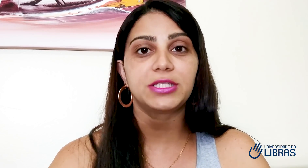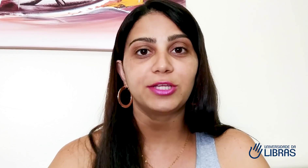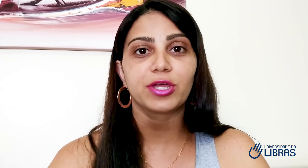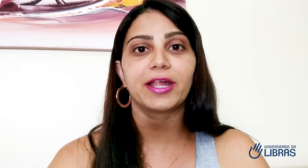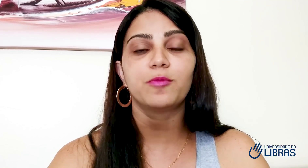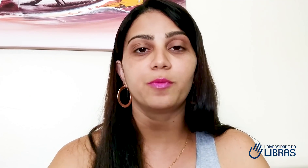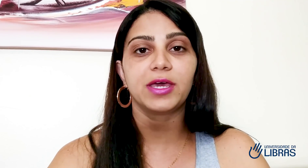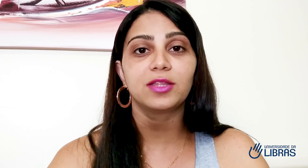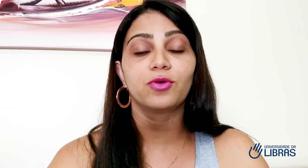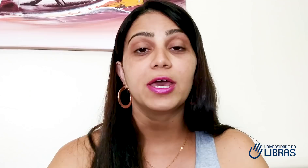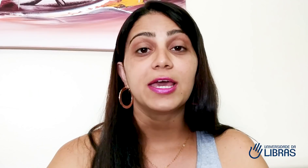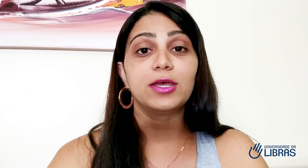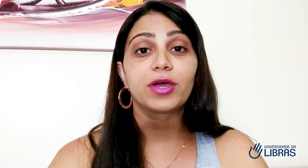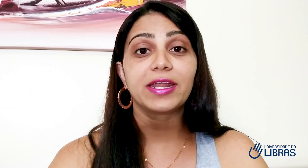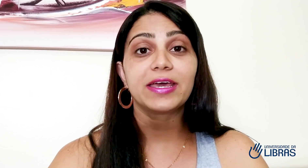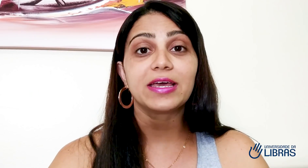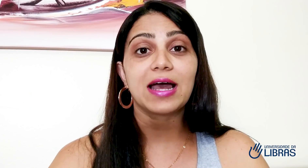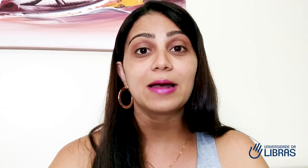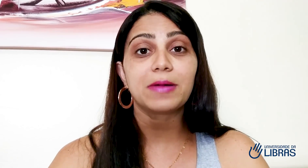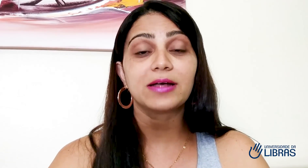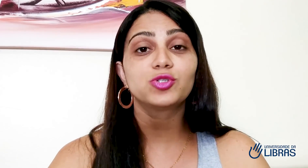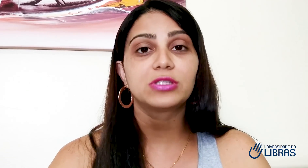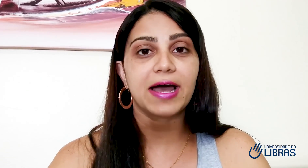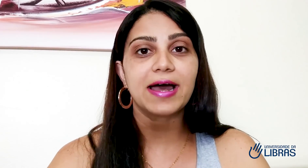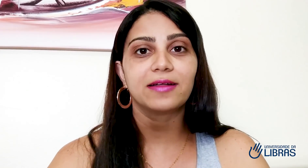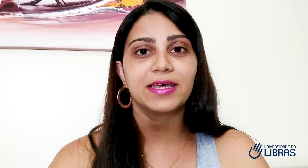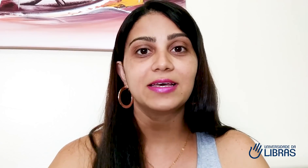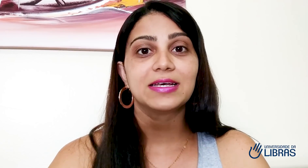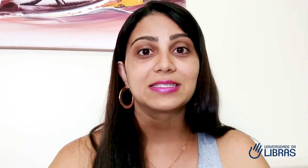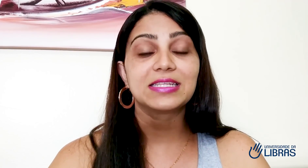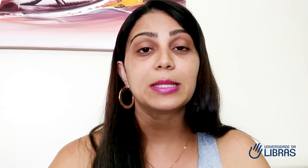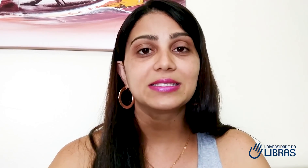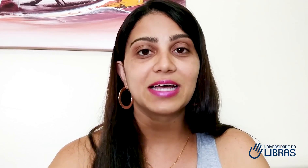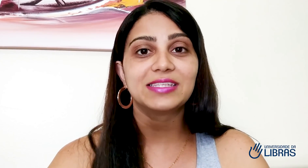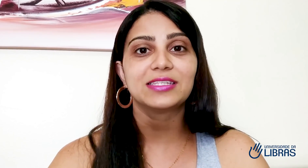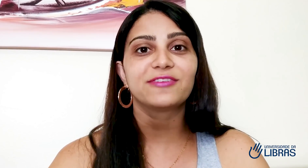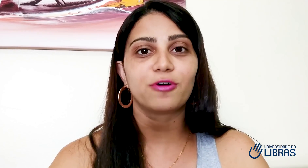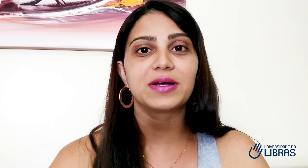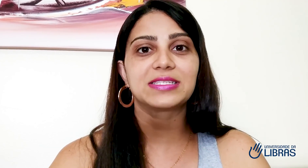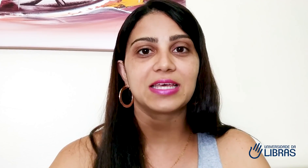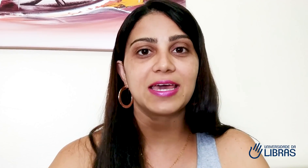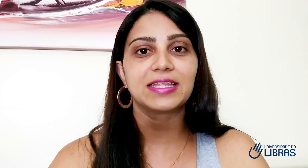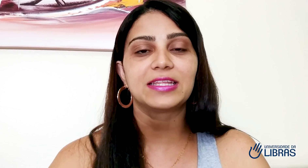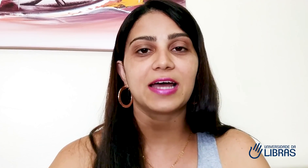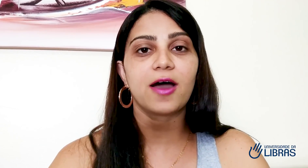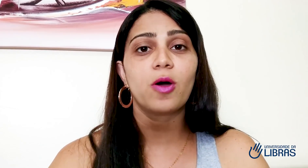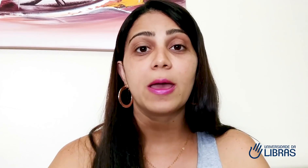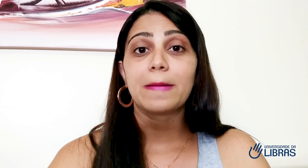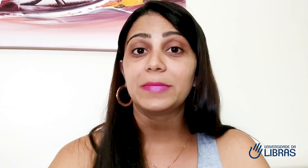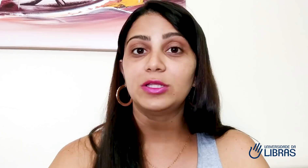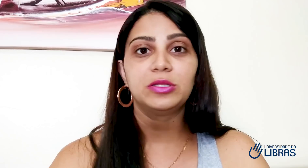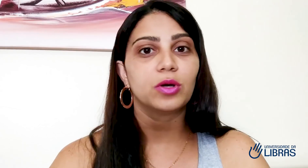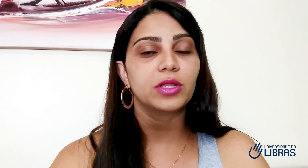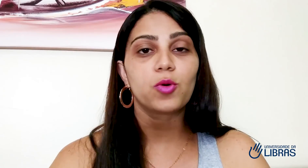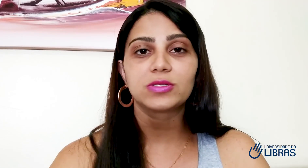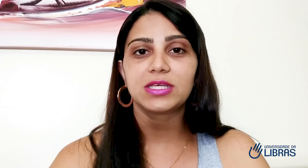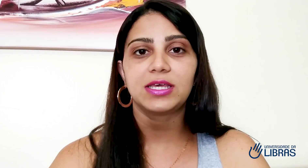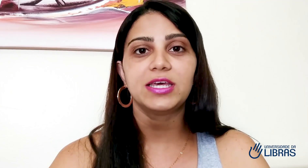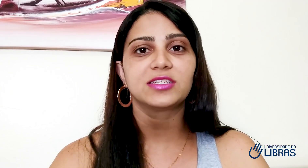transmitindo naquele momento, e eu querer ajudar, né, sinalizar dizendo da forma certa e tal. Não conseguia.